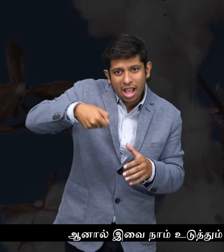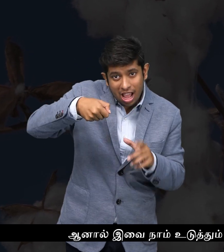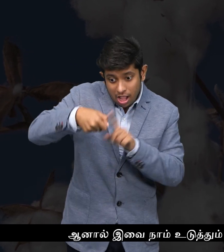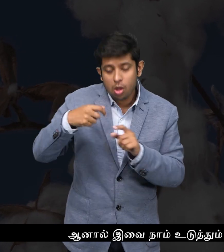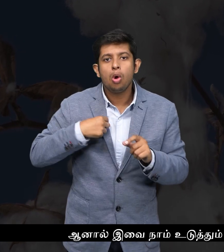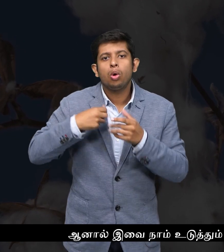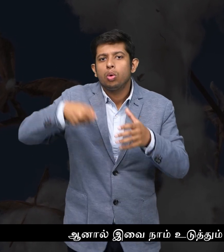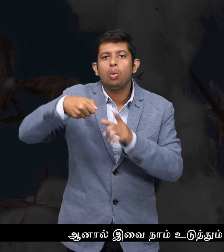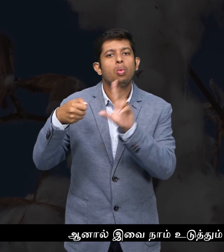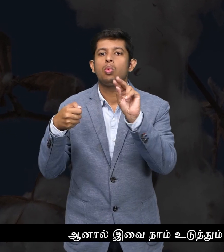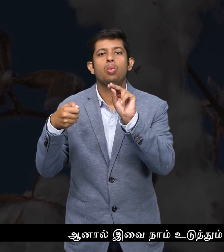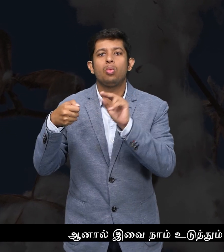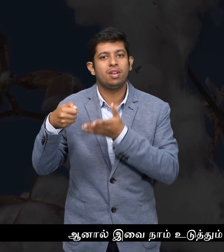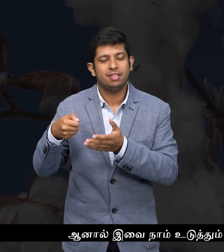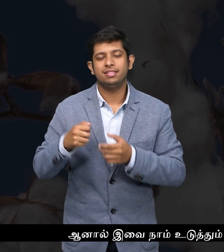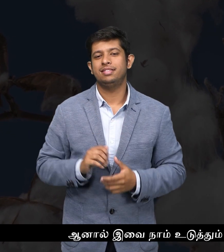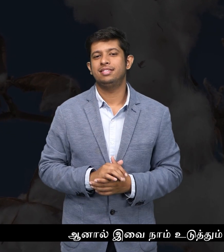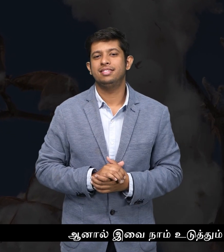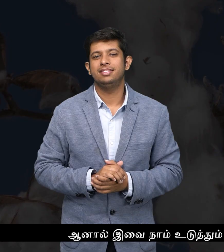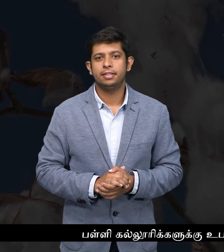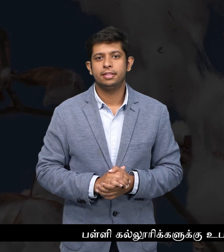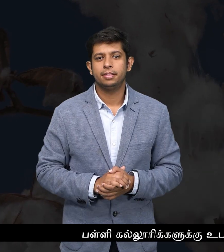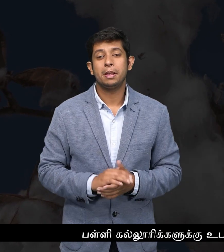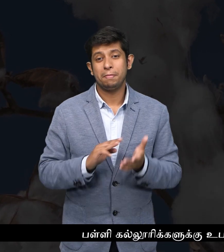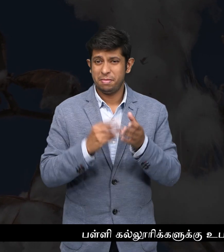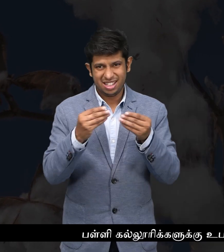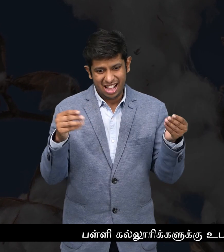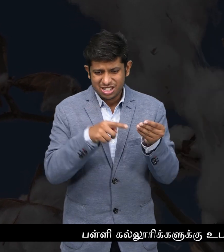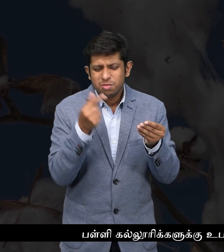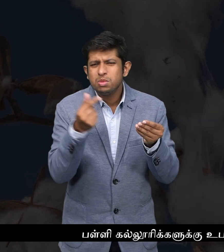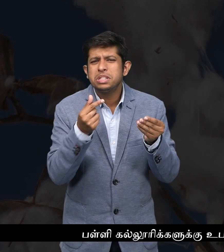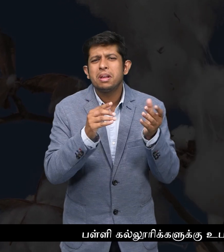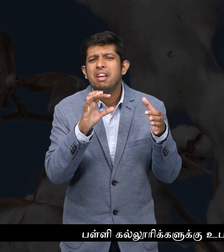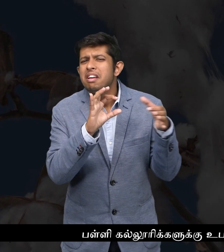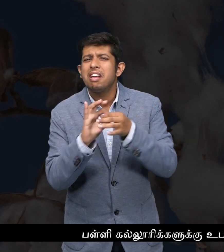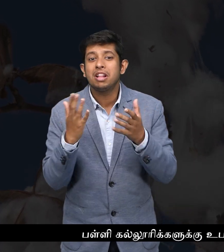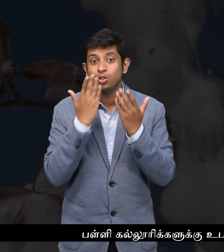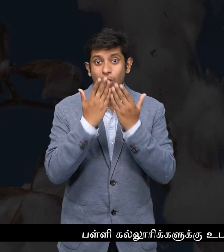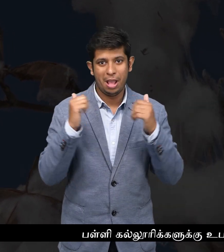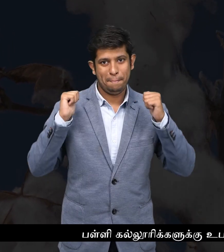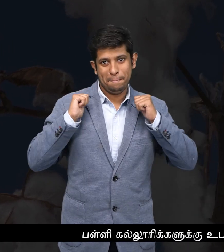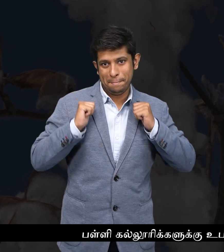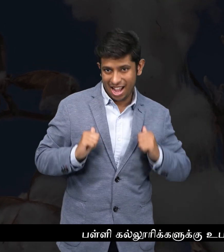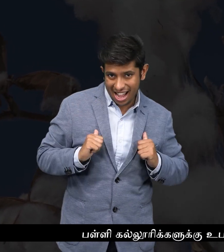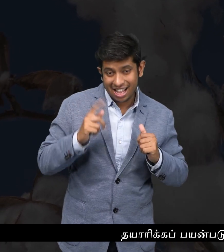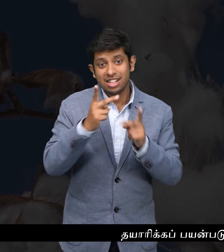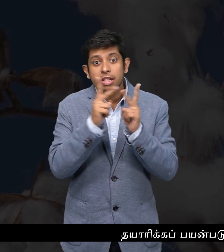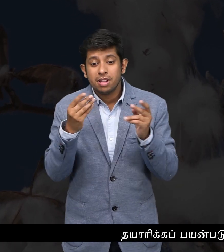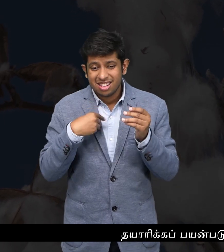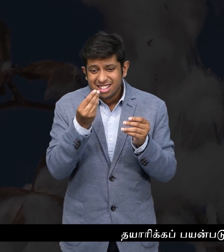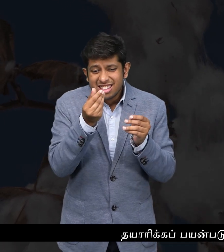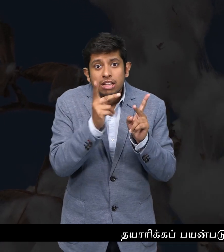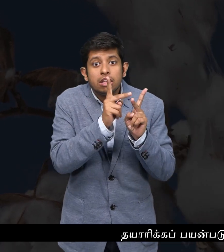நாம் உடுத்தும் ஆடைகளுக்கு உபயோகப்படுவதில்லை. பள்ளி கல்லூரிகளுக்கு உபயோகப்படுத்தும் புத்தக பைகளும்